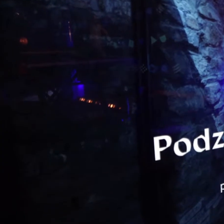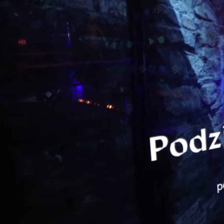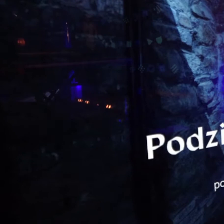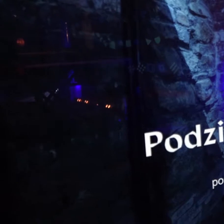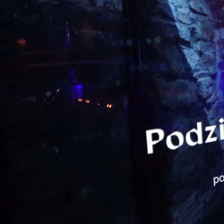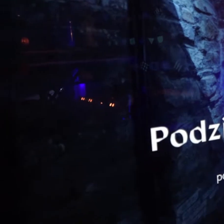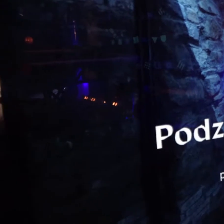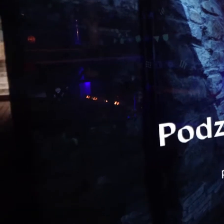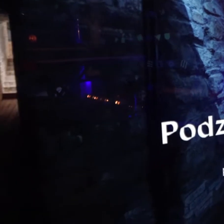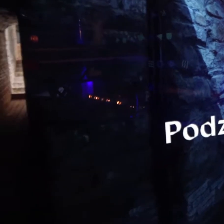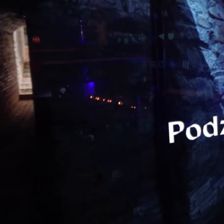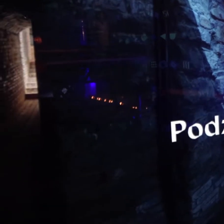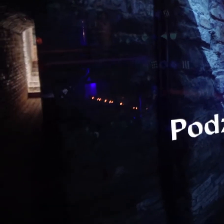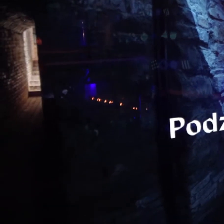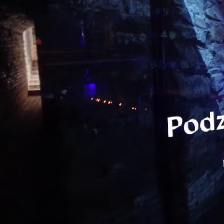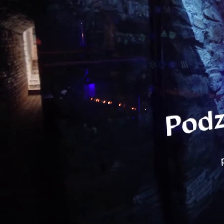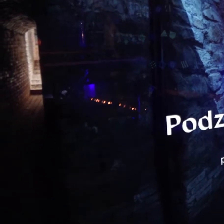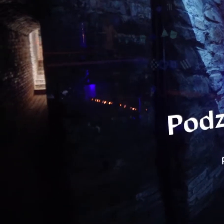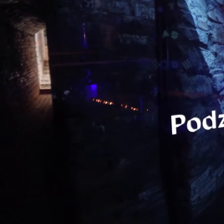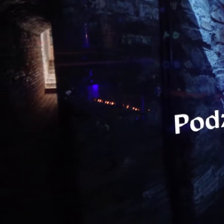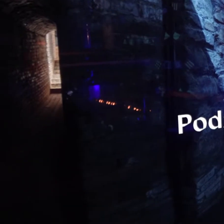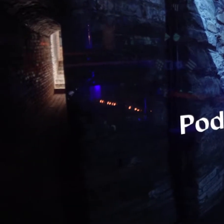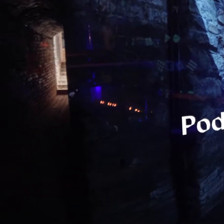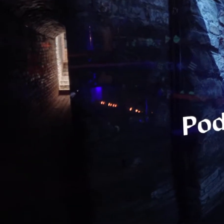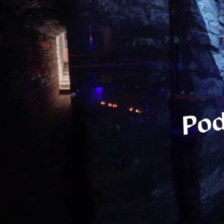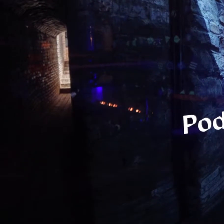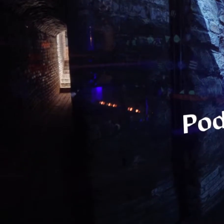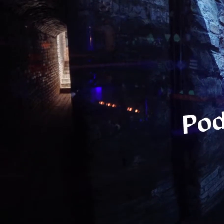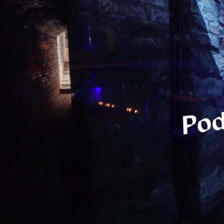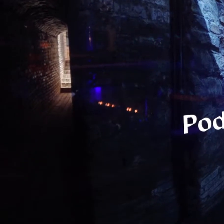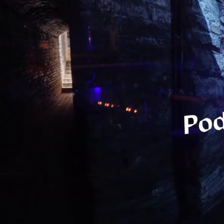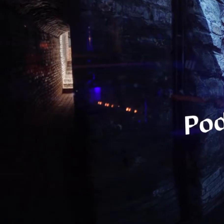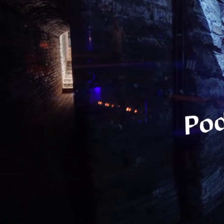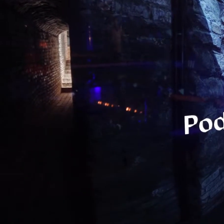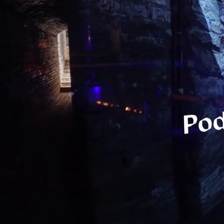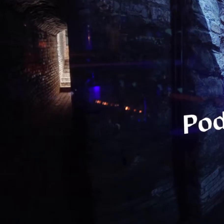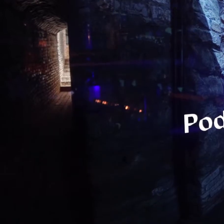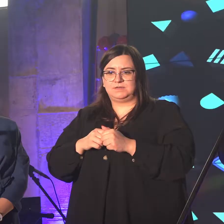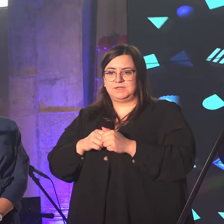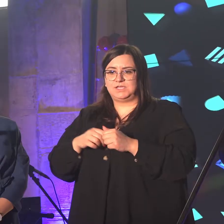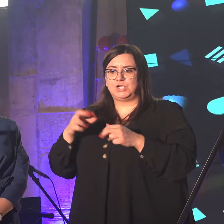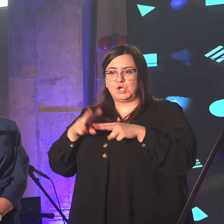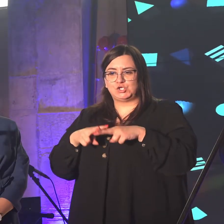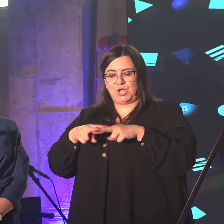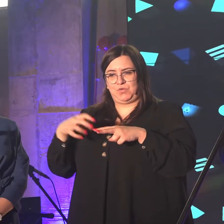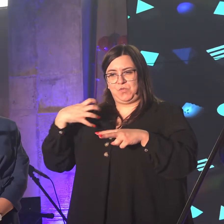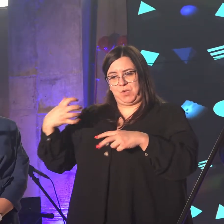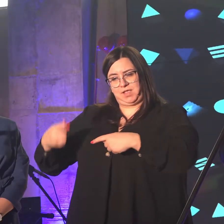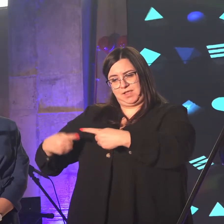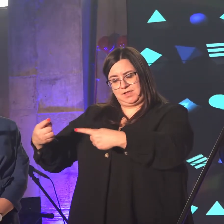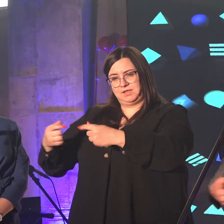wykorzystywane przez kupców kiedyś do przechowywania towarów. Rzeszów jako miasto o tak bogatych tradycjach też